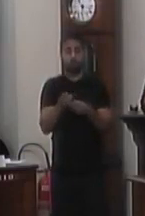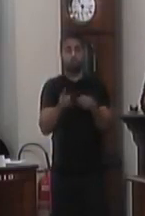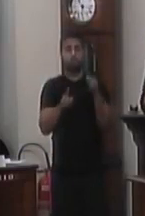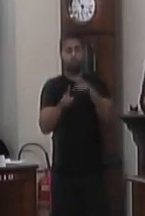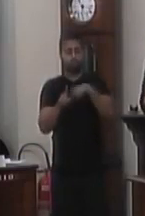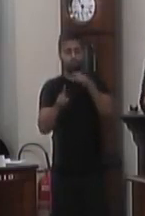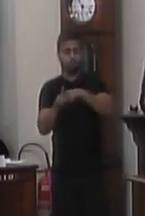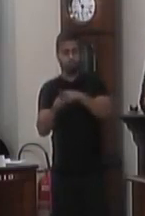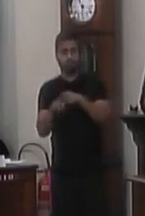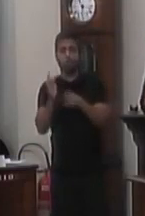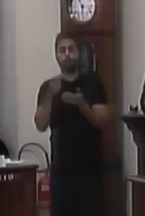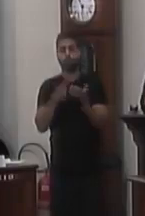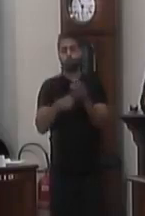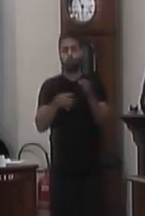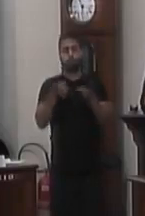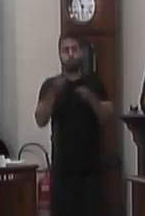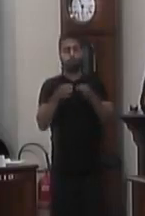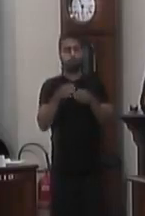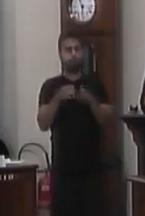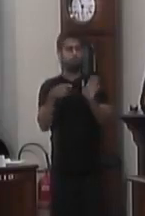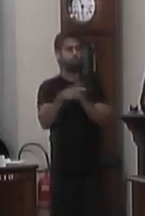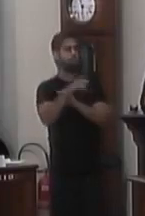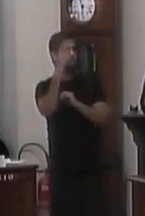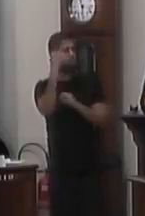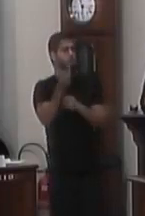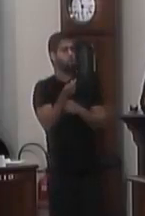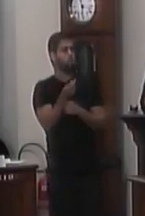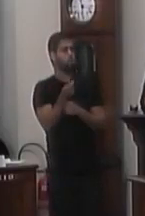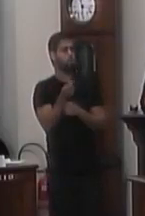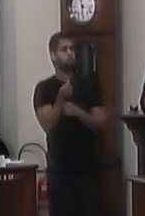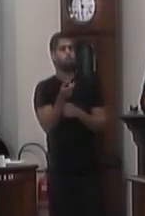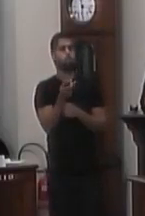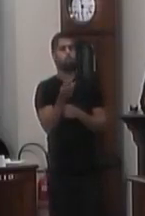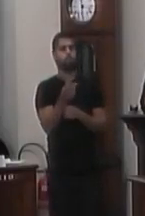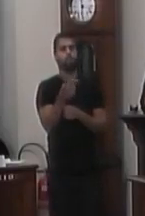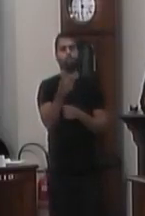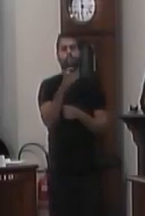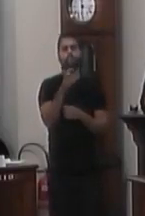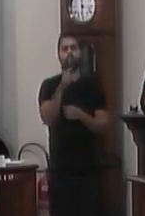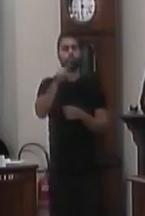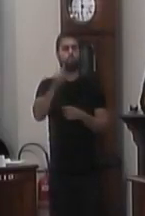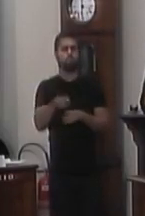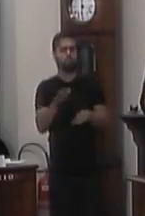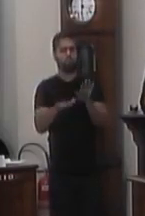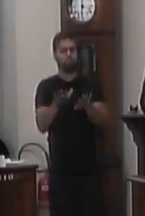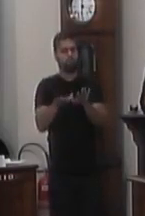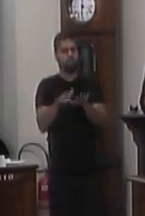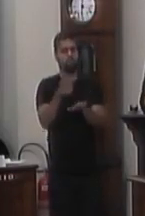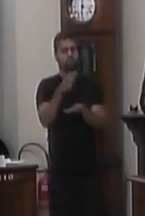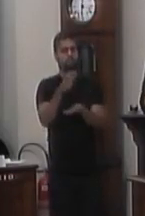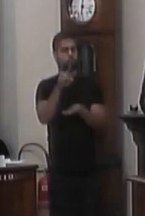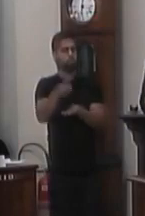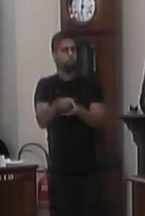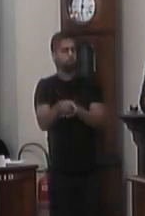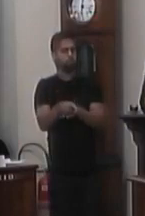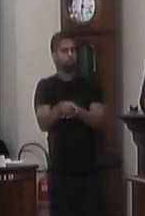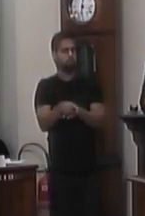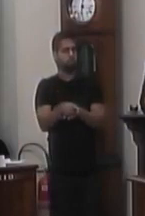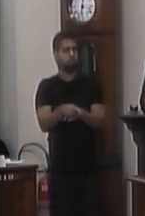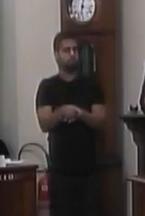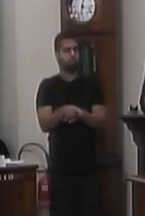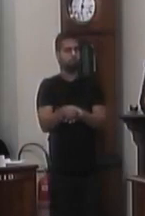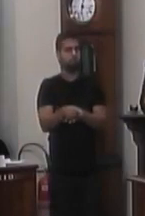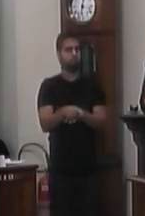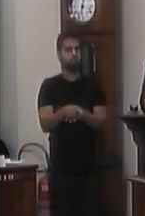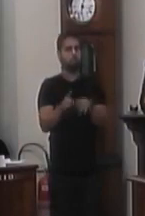que foi acordado em juízo. Você sabe mais ou menos o valor? Que o valor é 25 mil mais ou menos, né, Luiz? 25 mais ou menos, 25